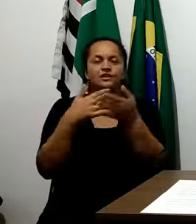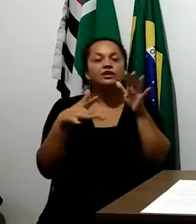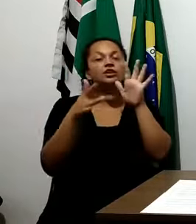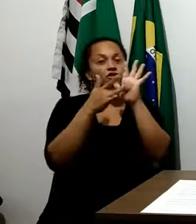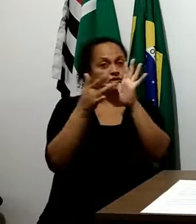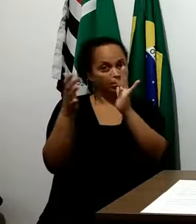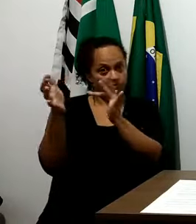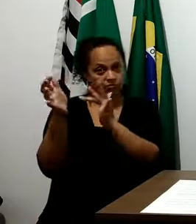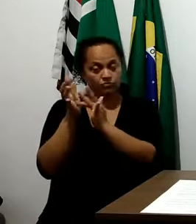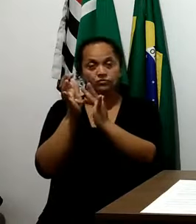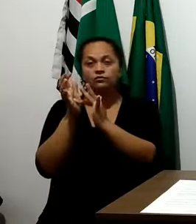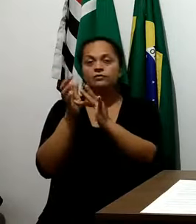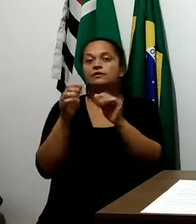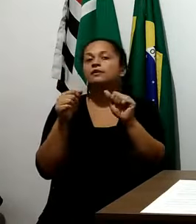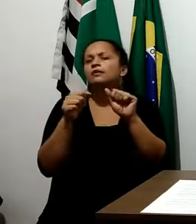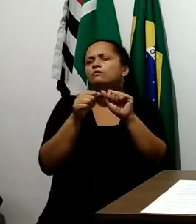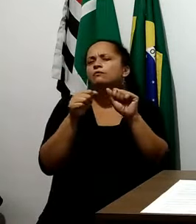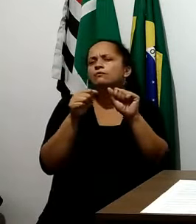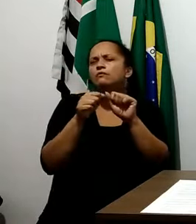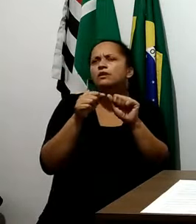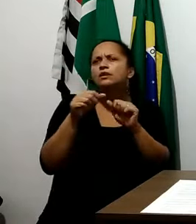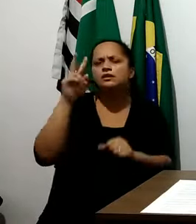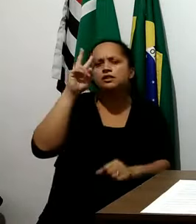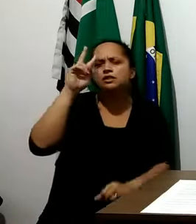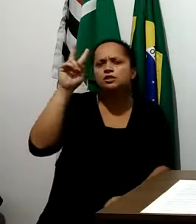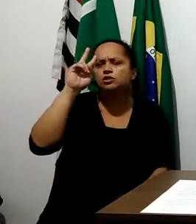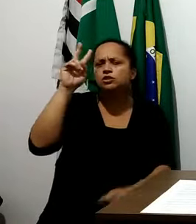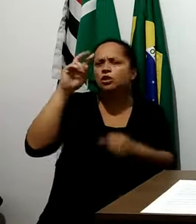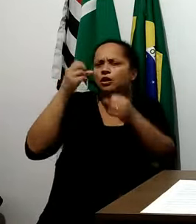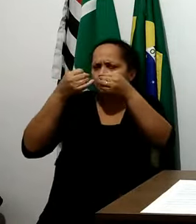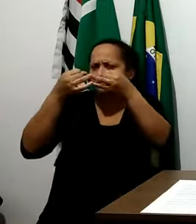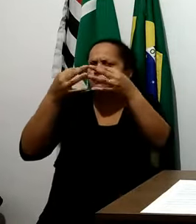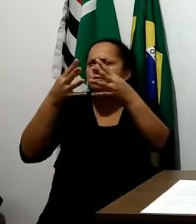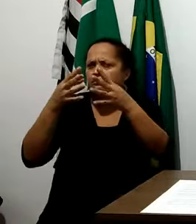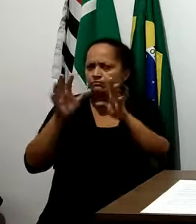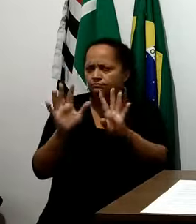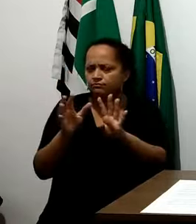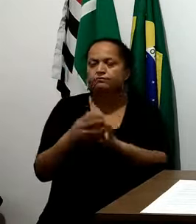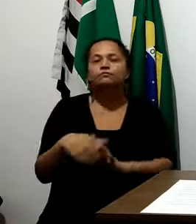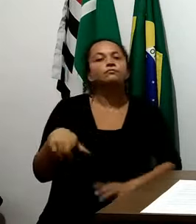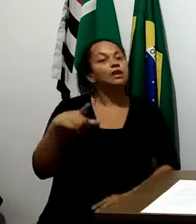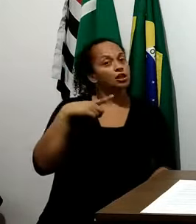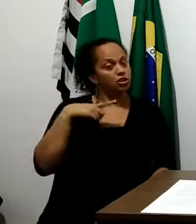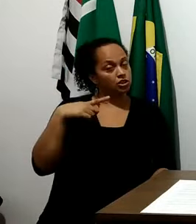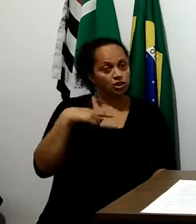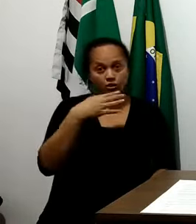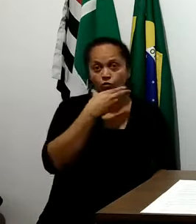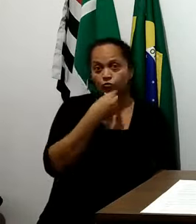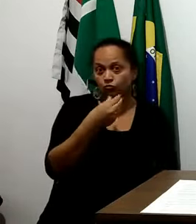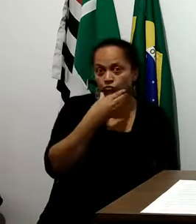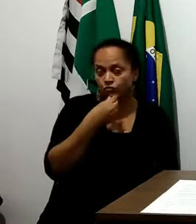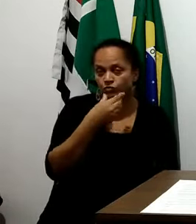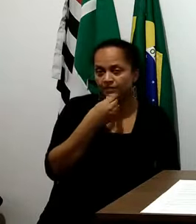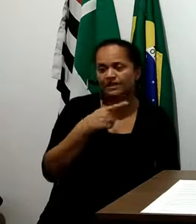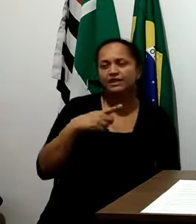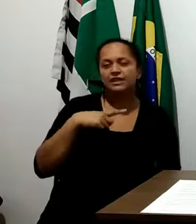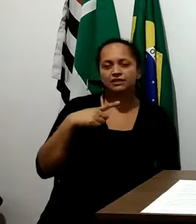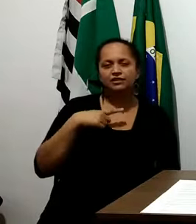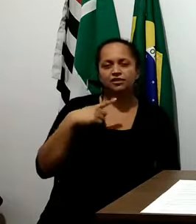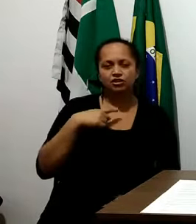parábola. Certo homem, ele tinha uma figueira plantada na sua vinha,